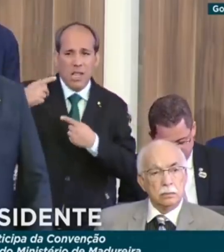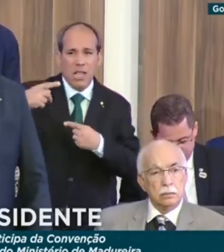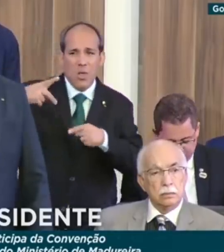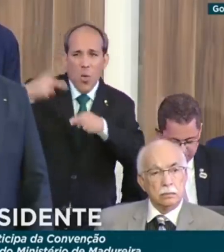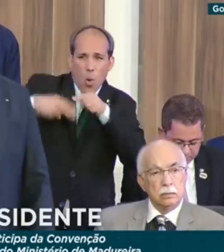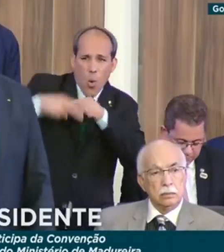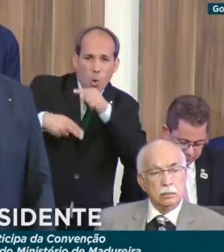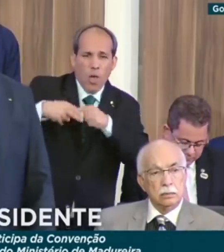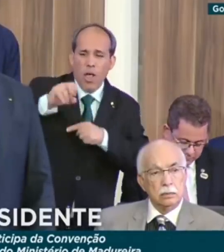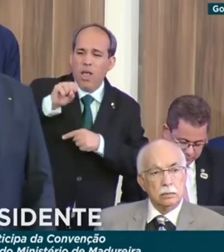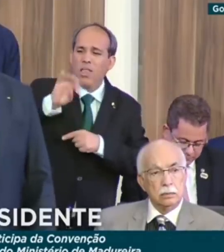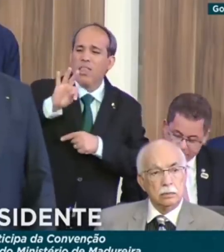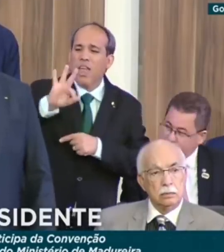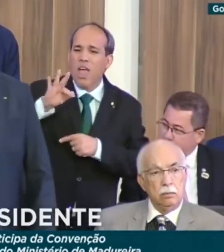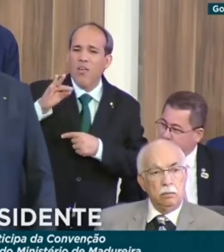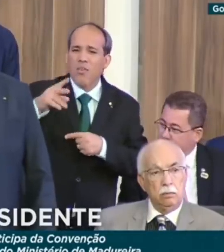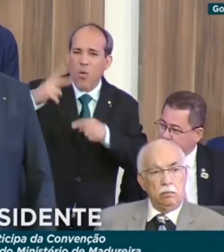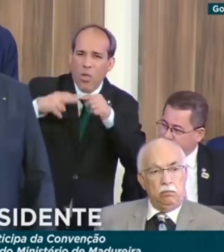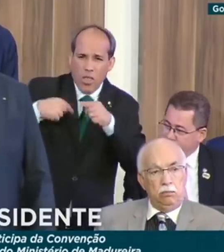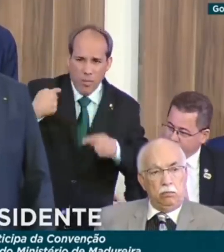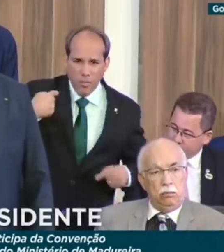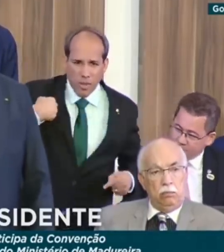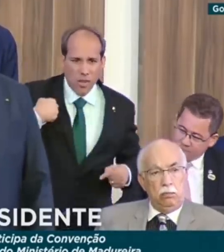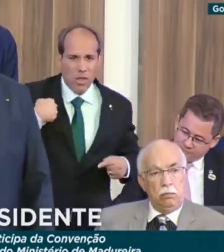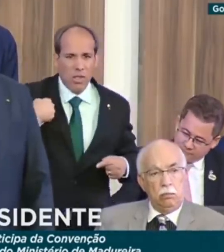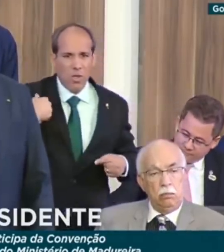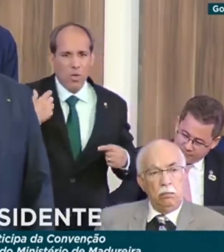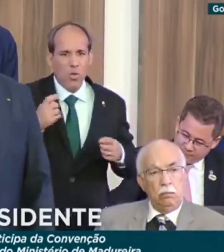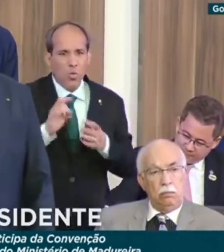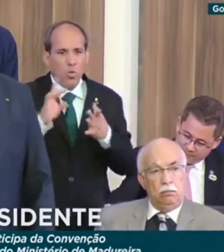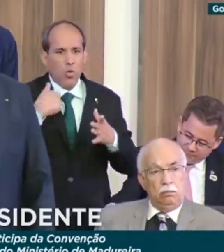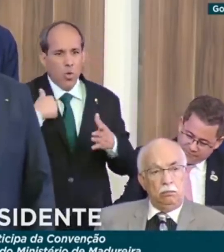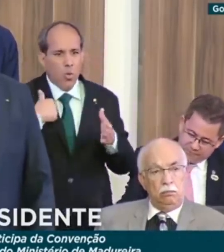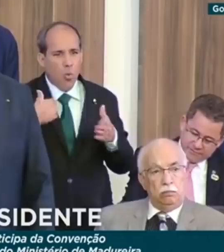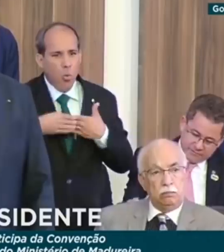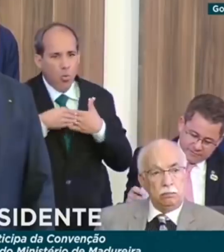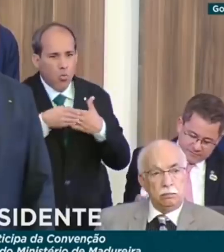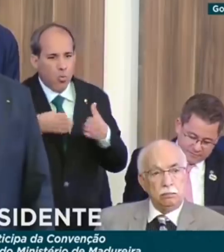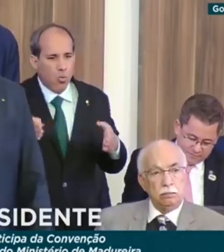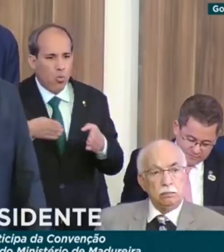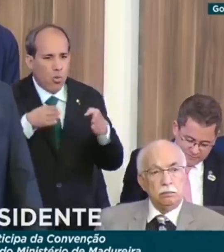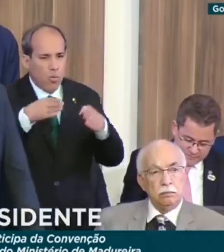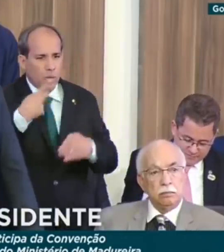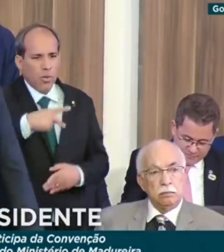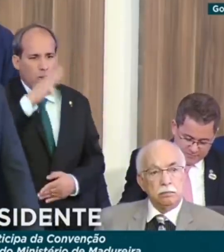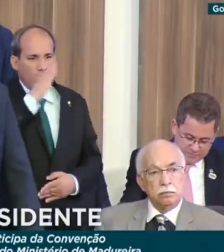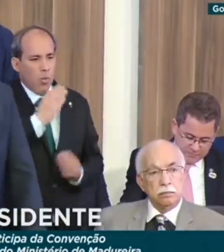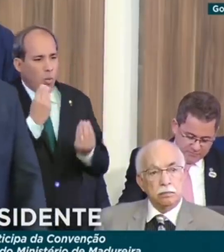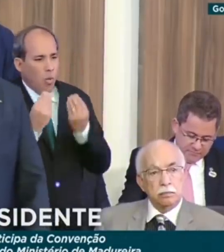Tribunal Federal em conduzir o destino da nação no tocante ao combate ao Covid.